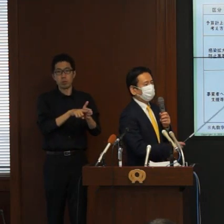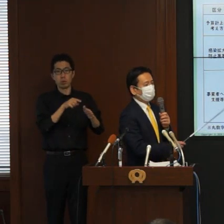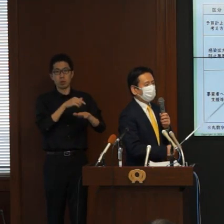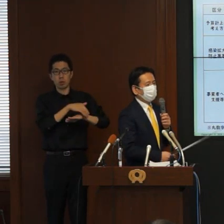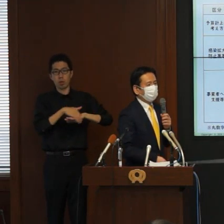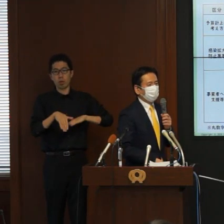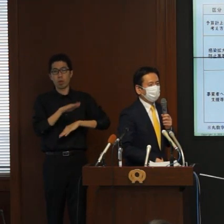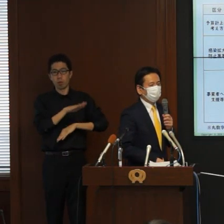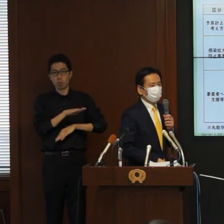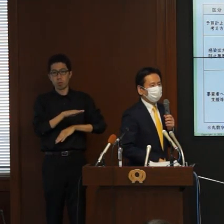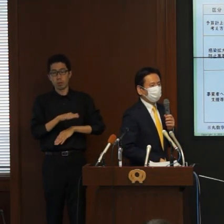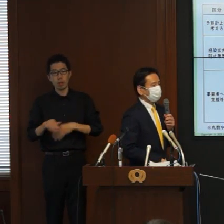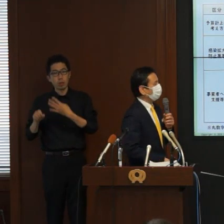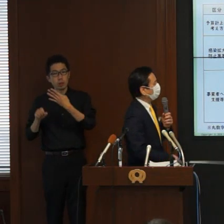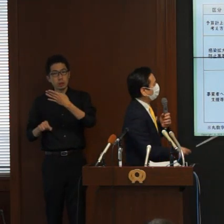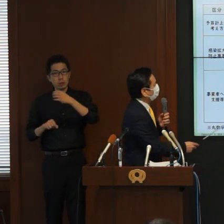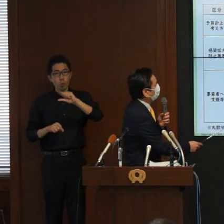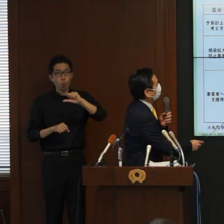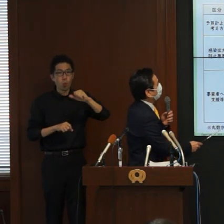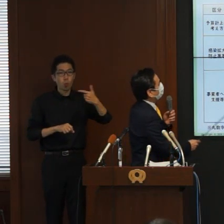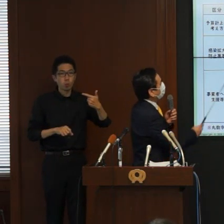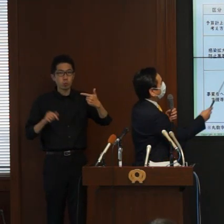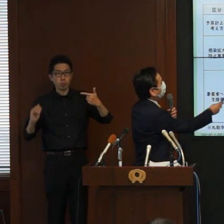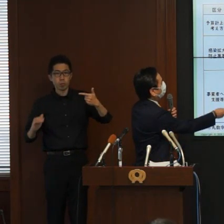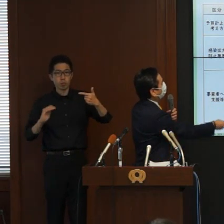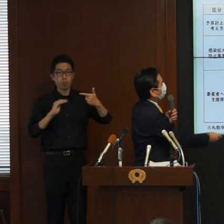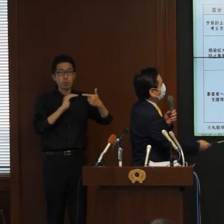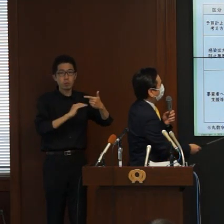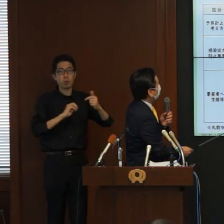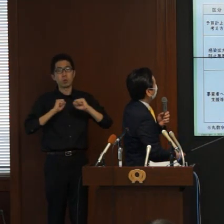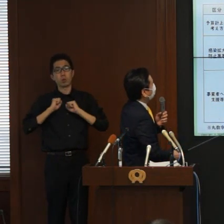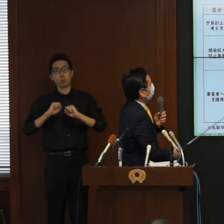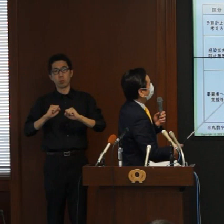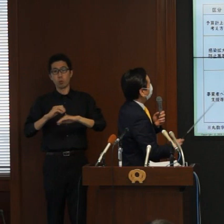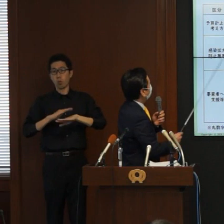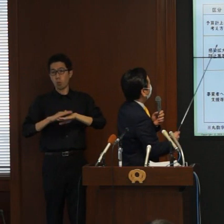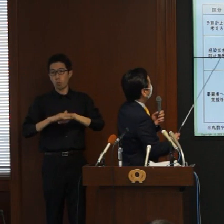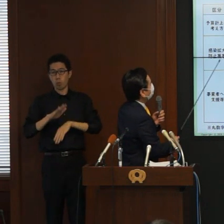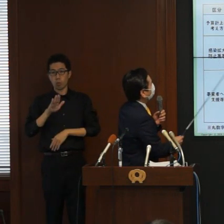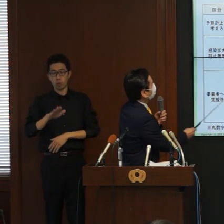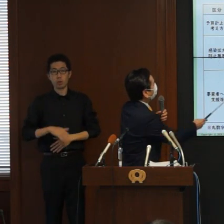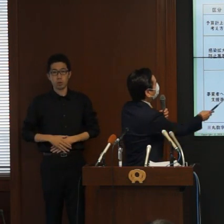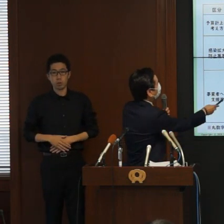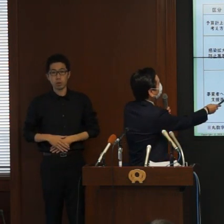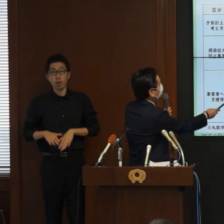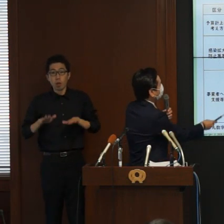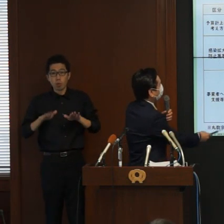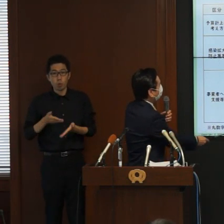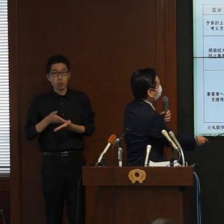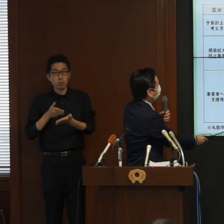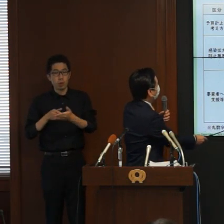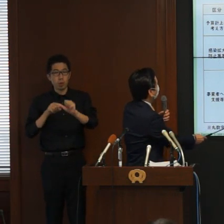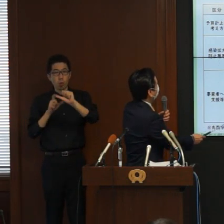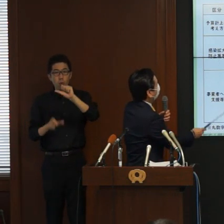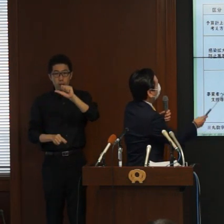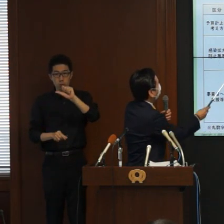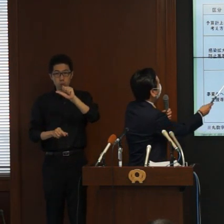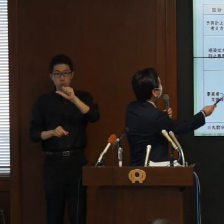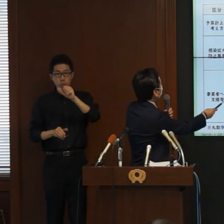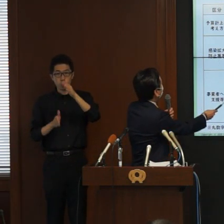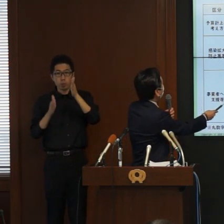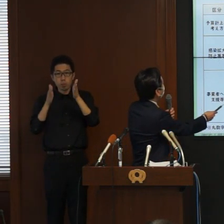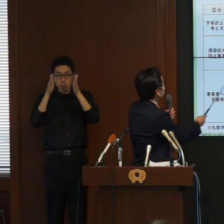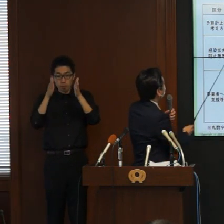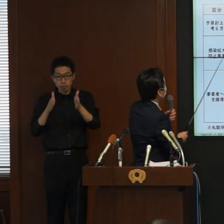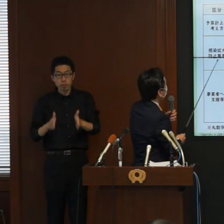の3段階を考えております。今回はこの真ん中のところですが、大きく2つに分かれておりますが、